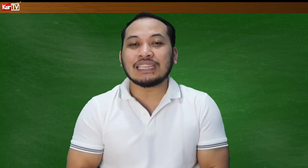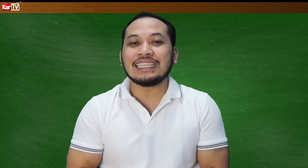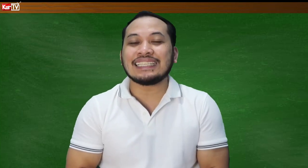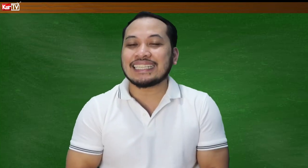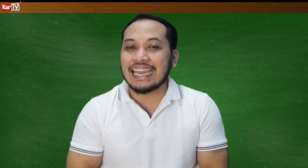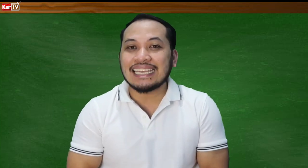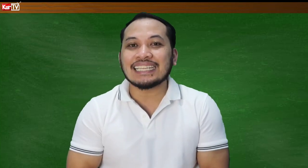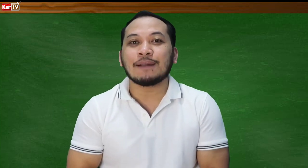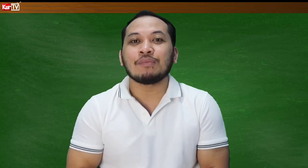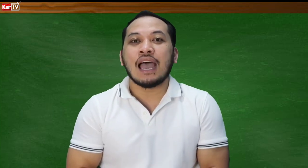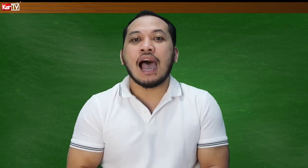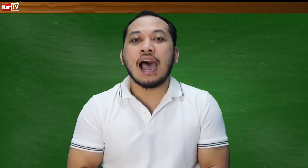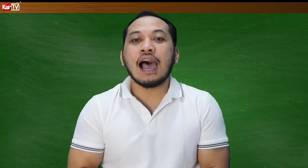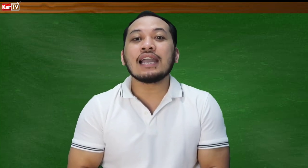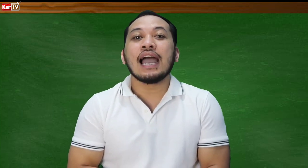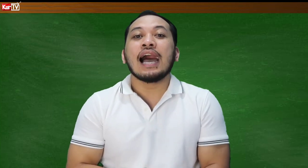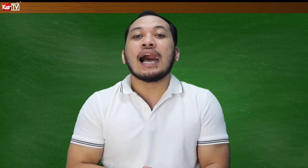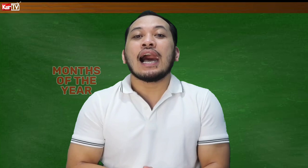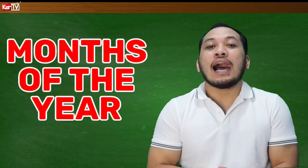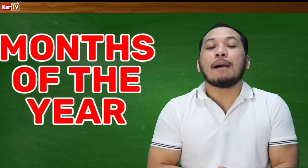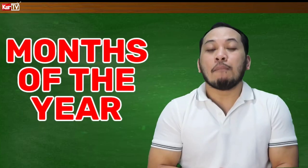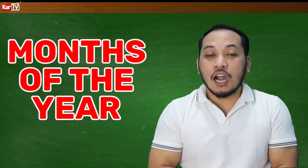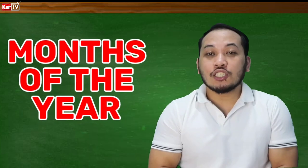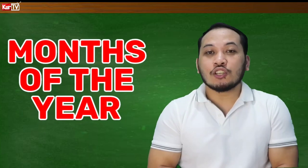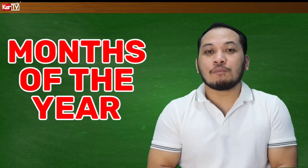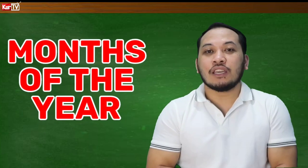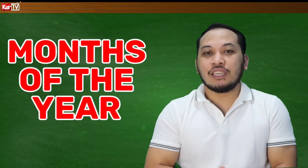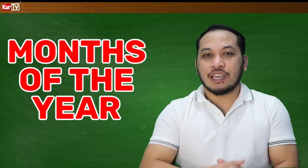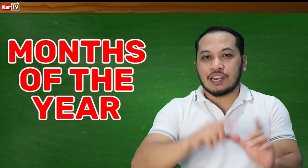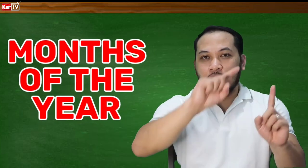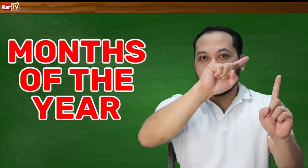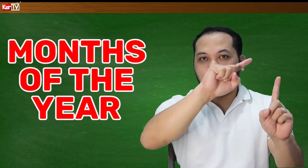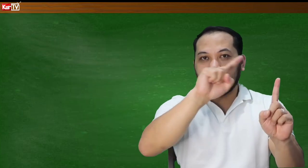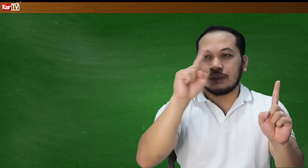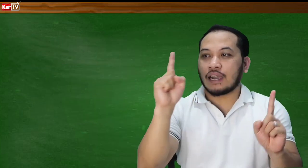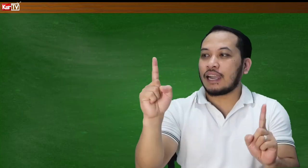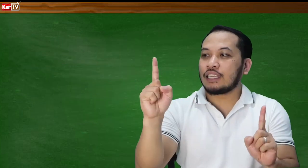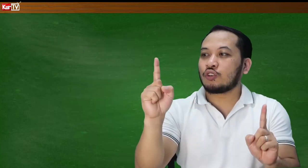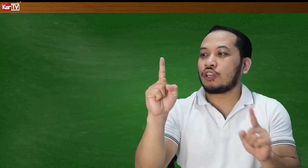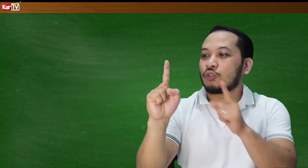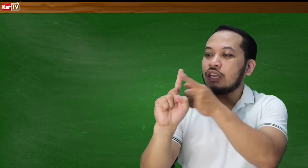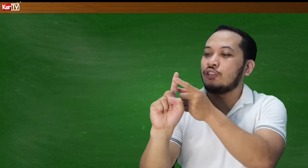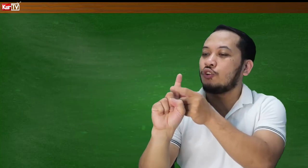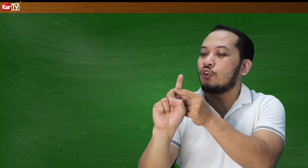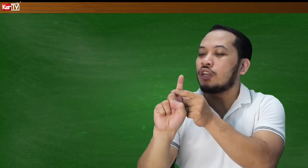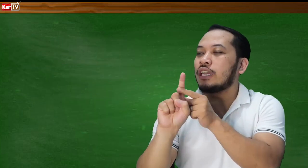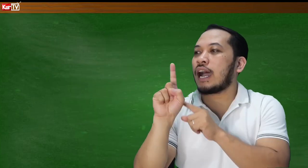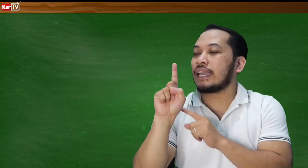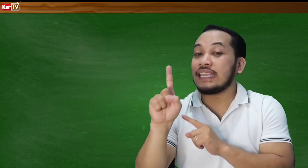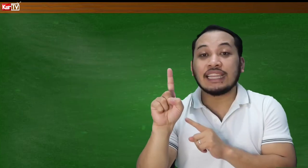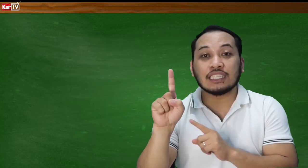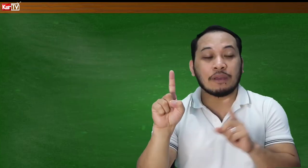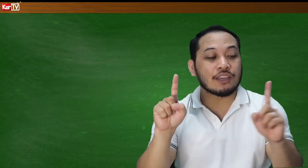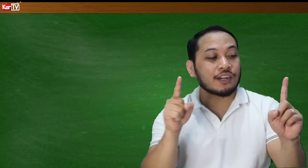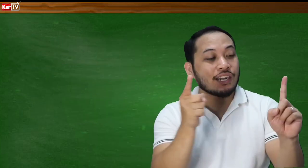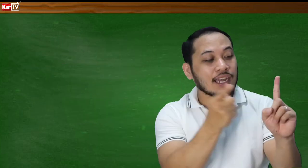natin isisenyas ang months of the year. Nakaganito itong inyong index finger,